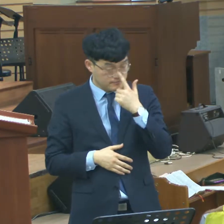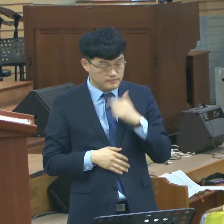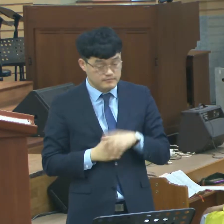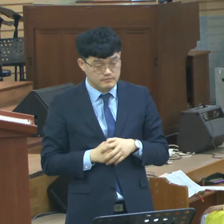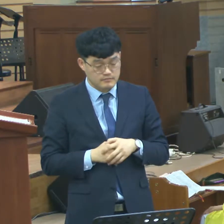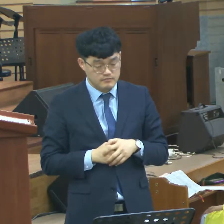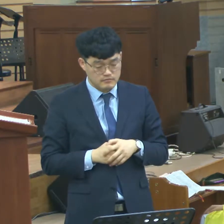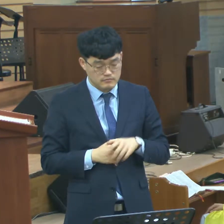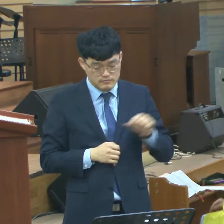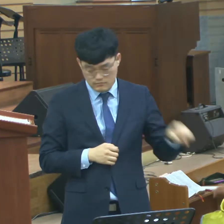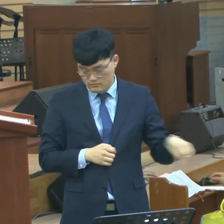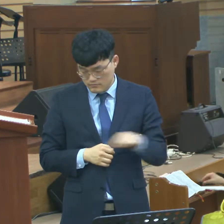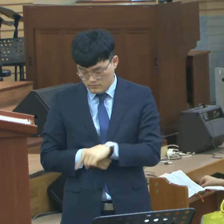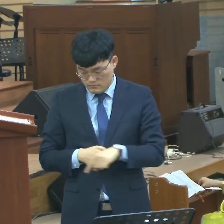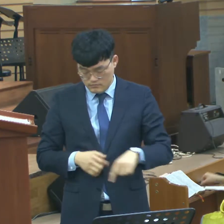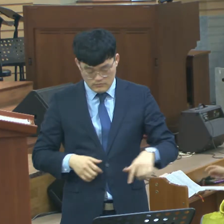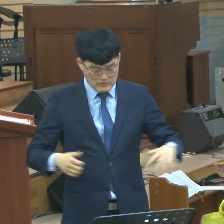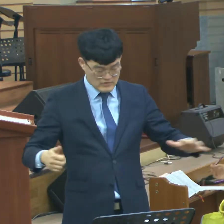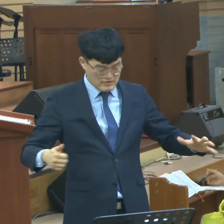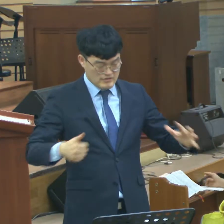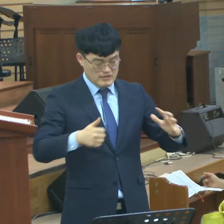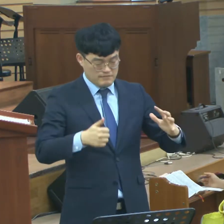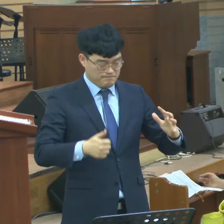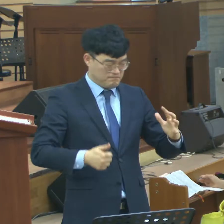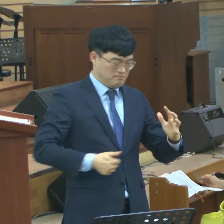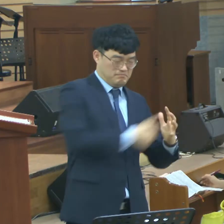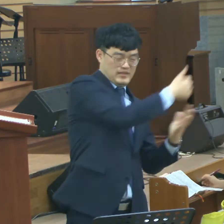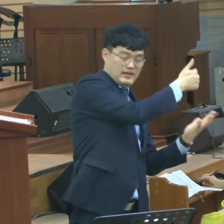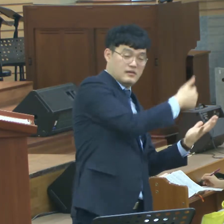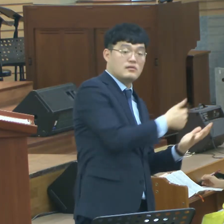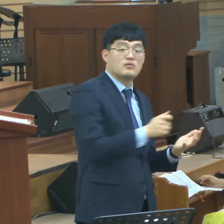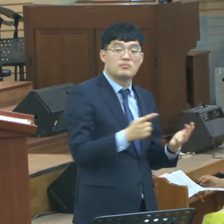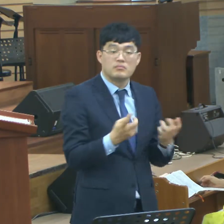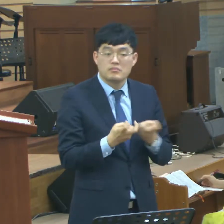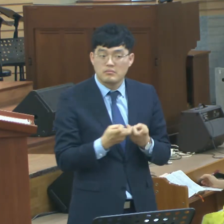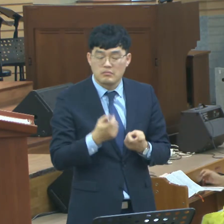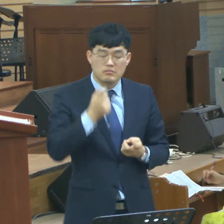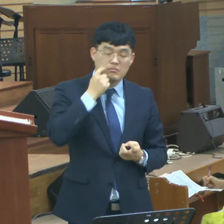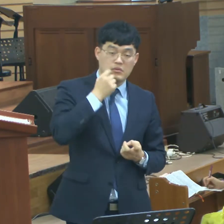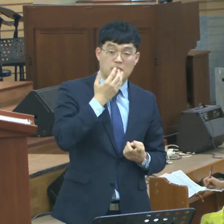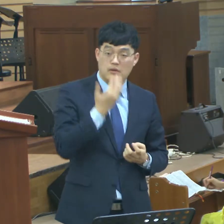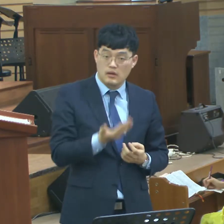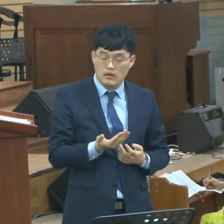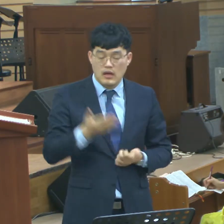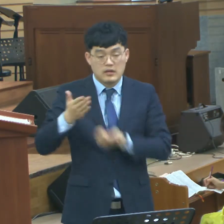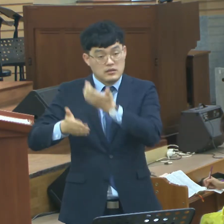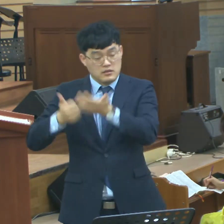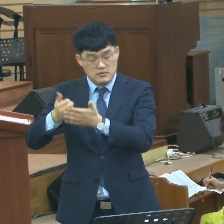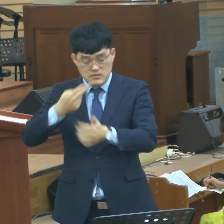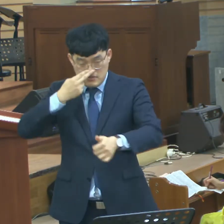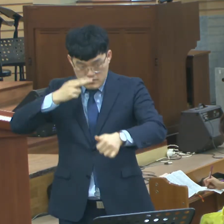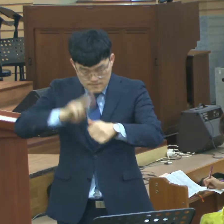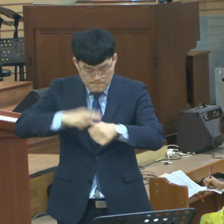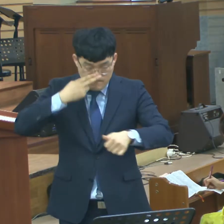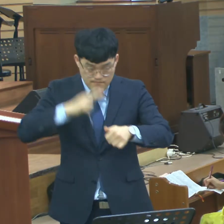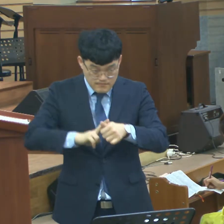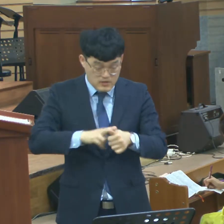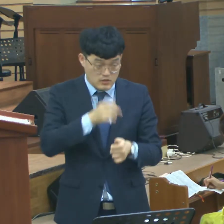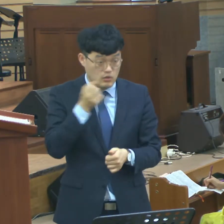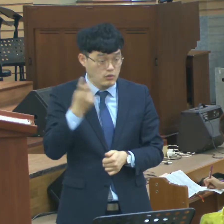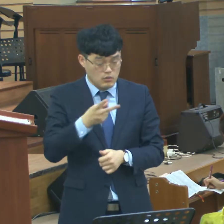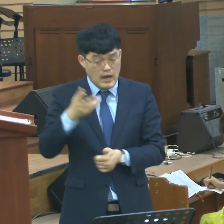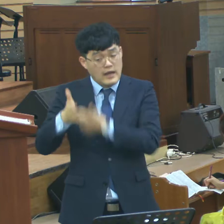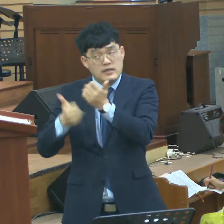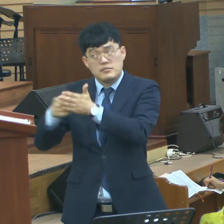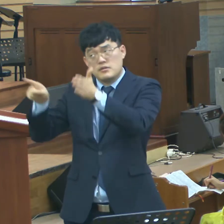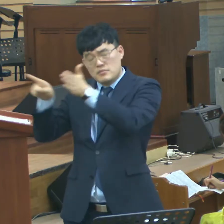어떻게 이런 결과물이 나올 수 있는가 하면 먼저는 하나님이 도전적인 분이시고 또 한 가지는 하나님을